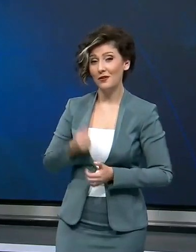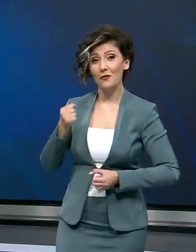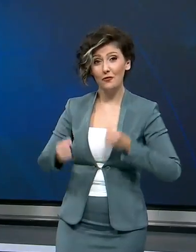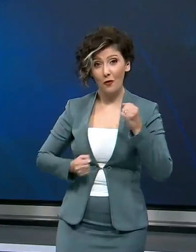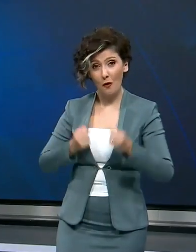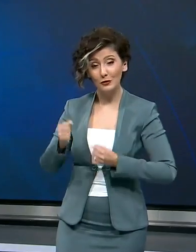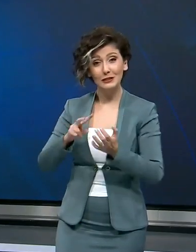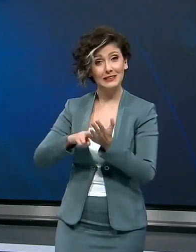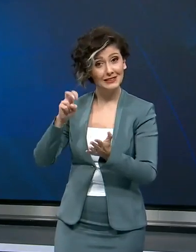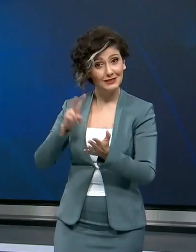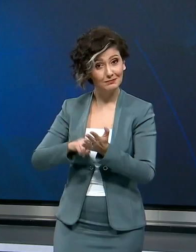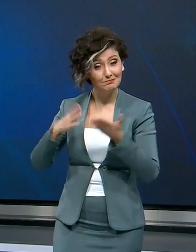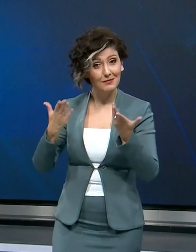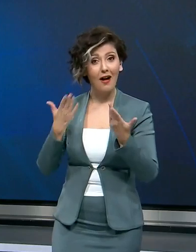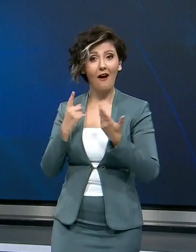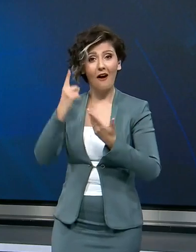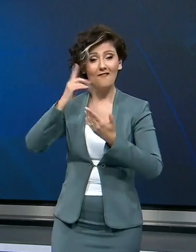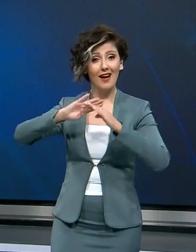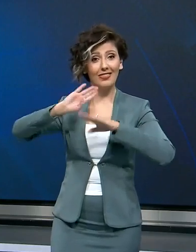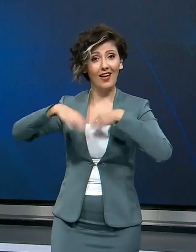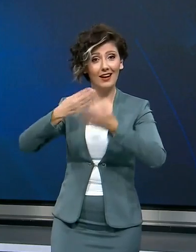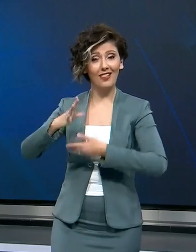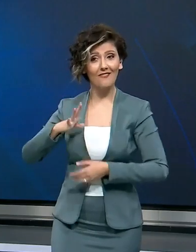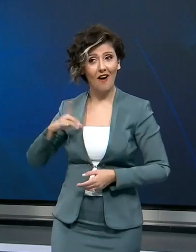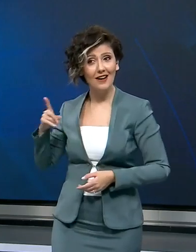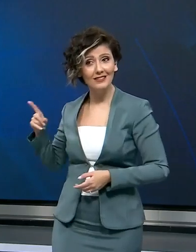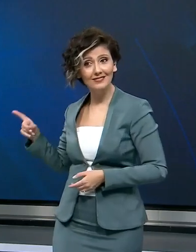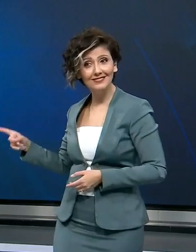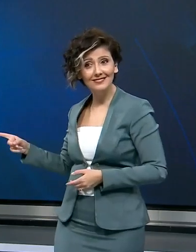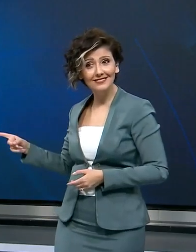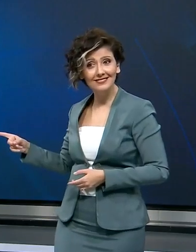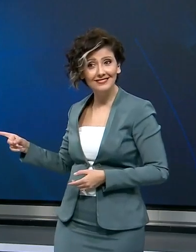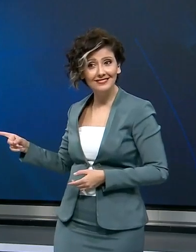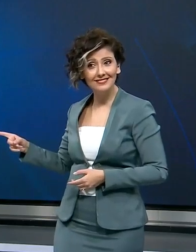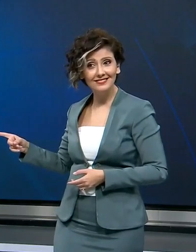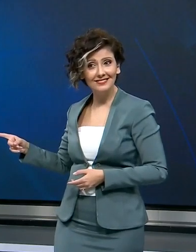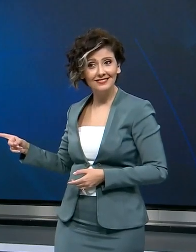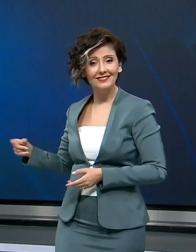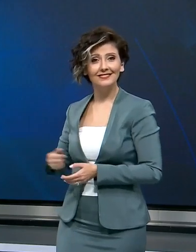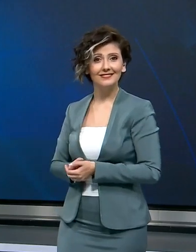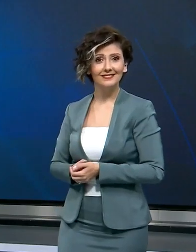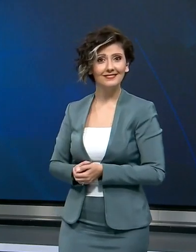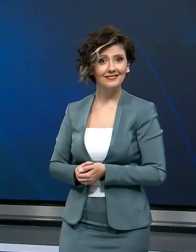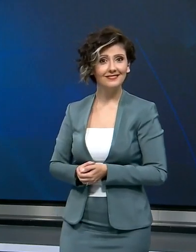Koşuyor, zıplıyor, hatta havada ters takla bile atıyor.